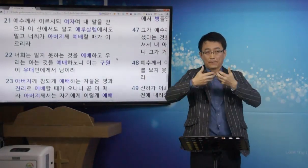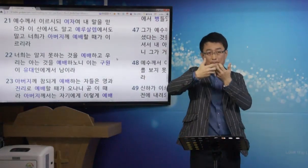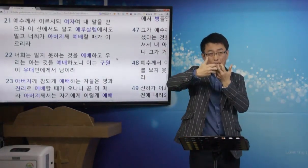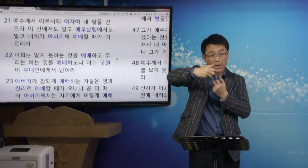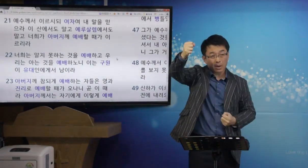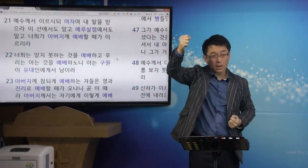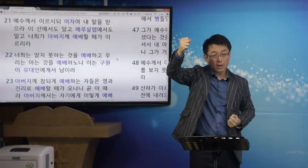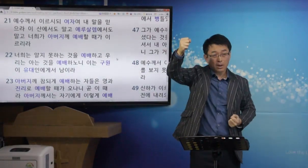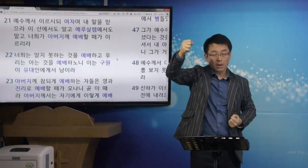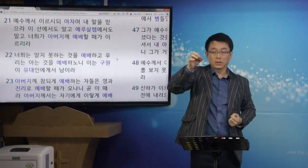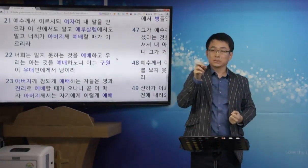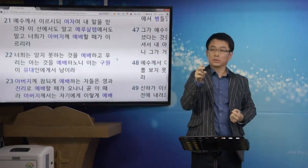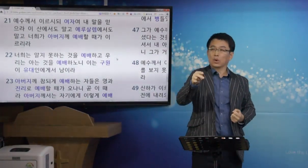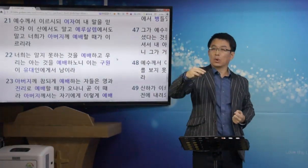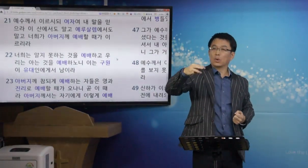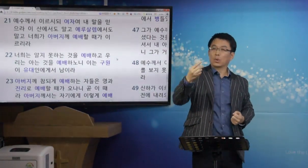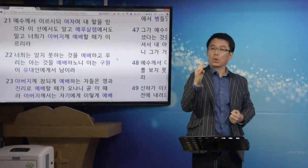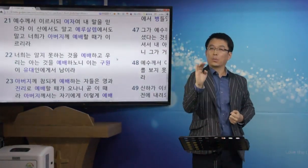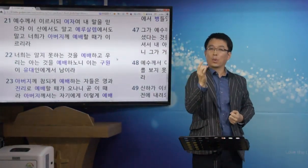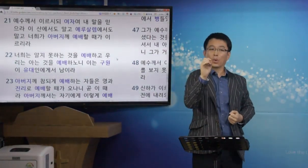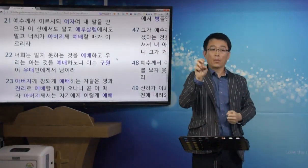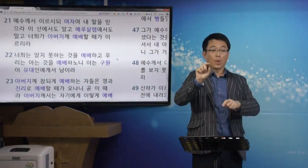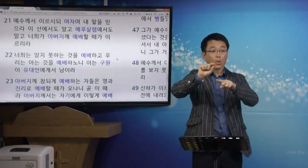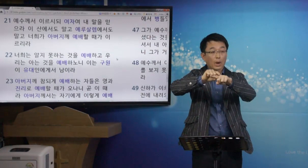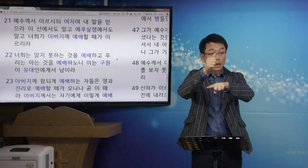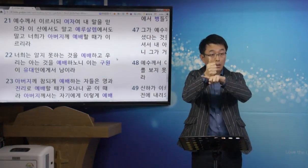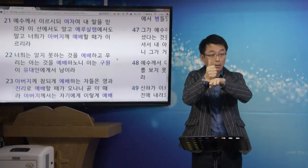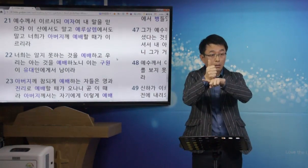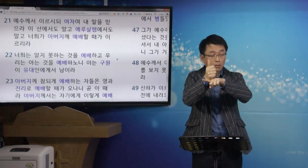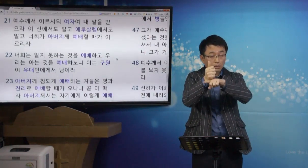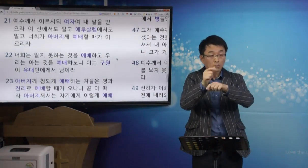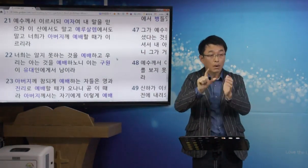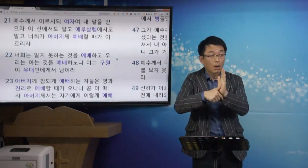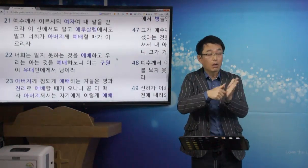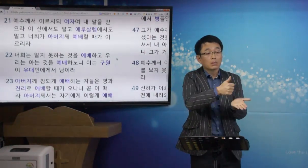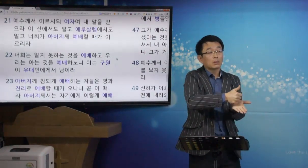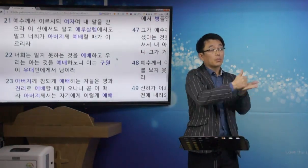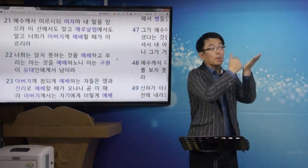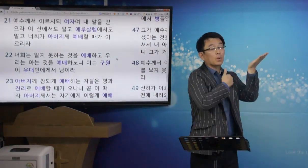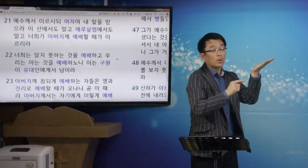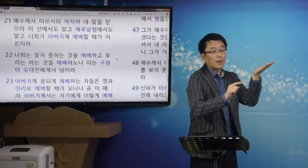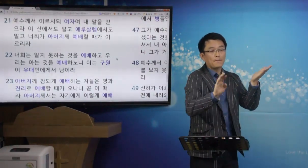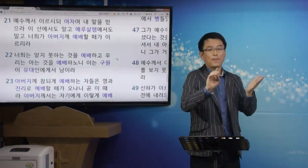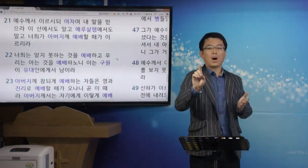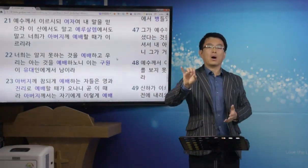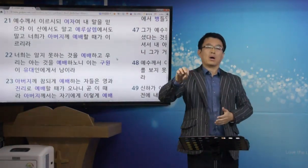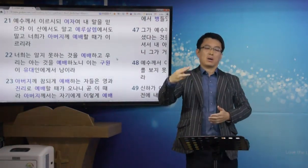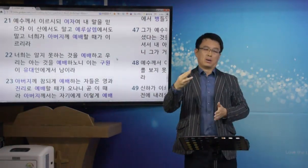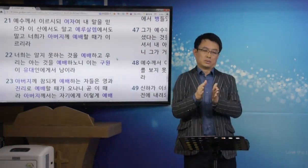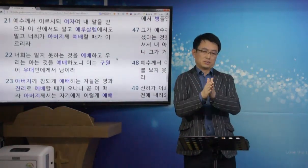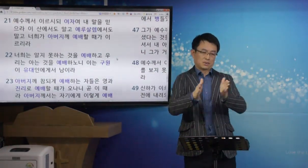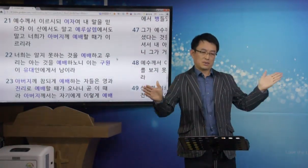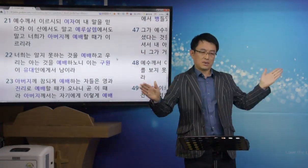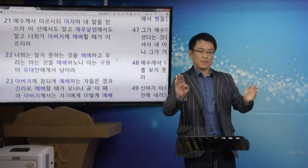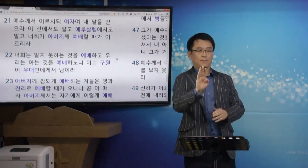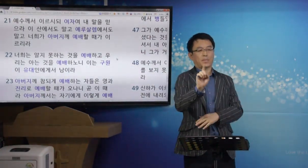남북이 갈라지면서 여로보암 왕 때 섬기던